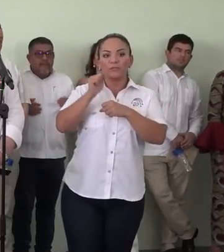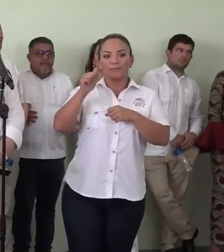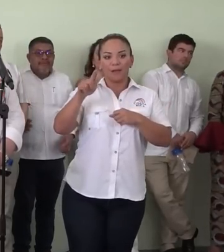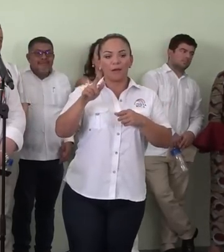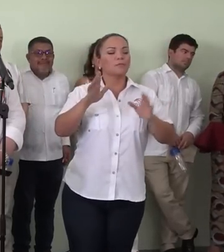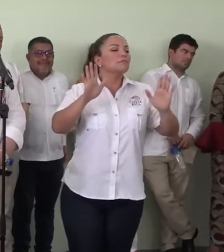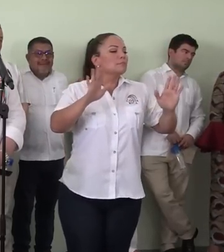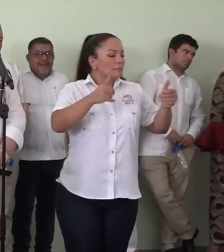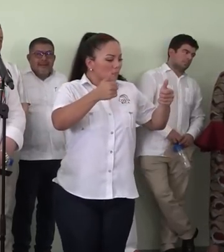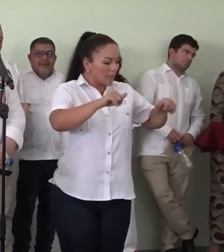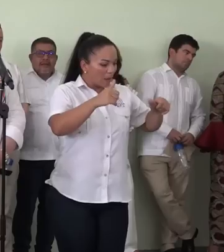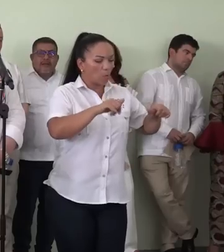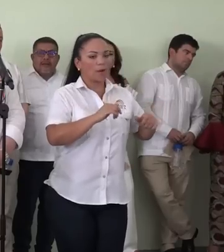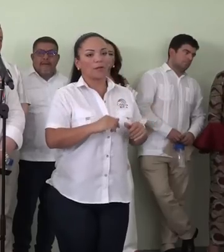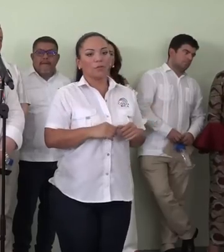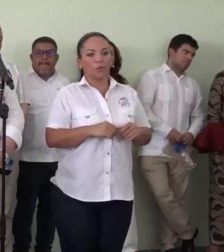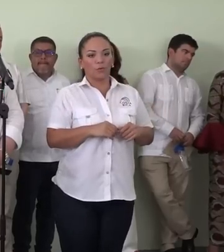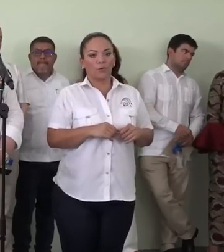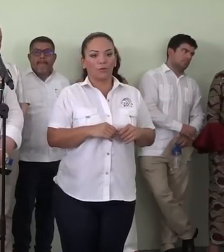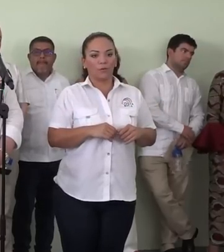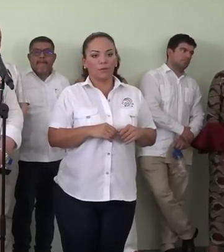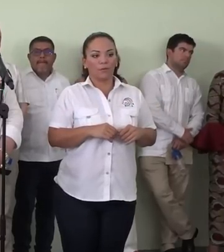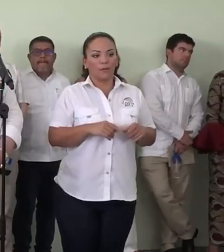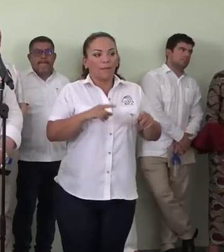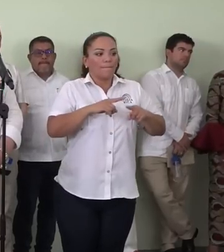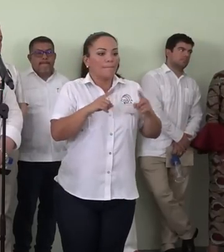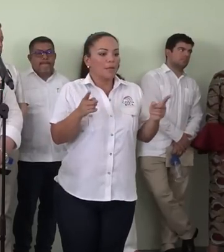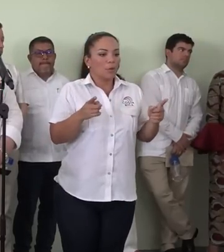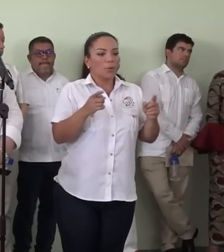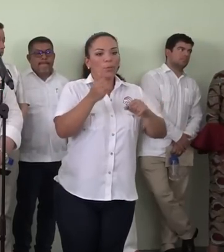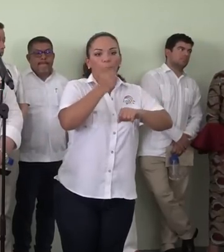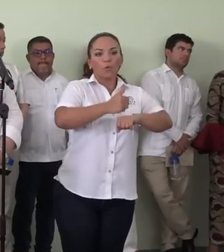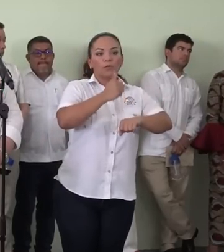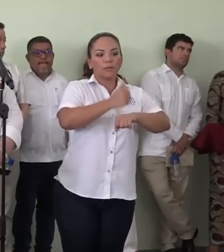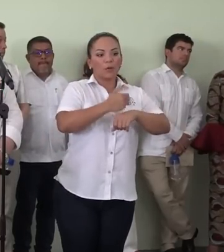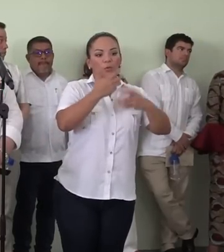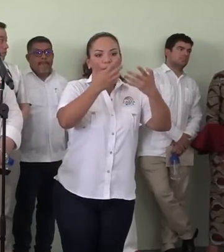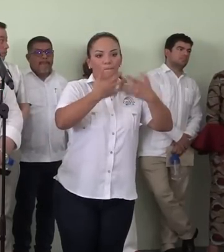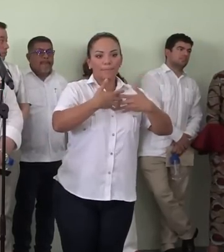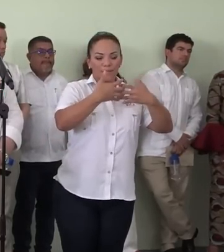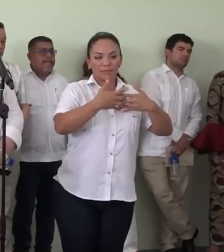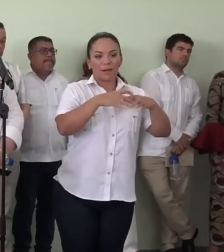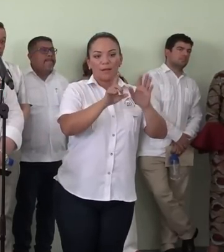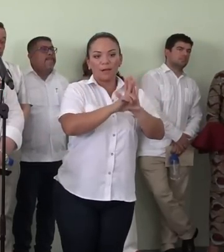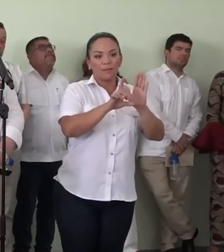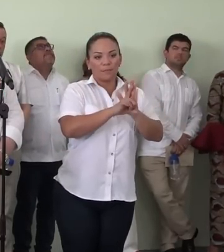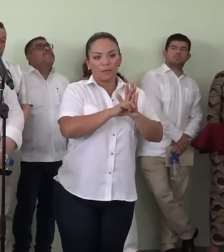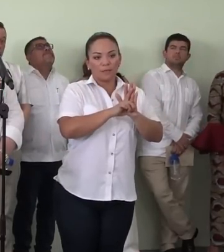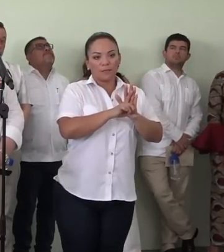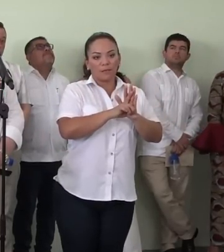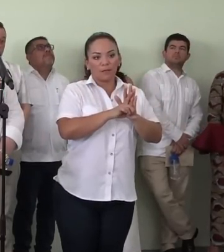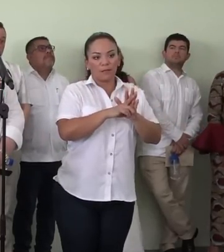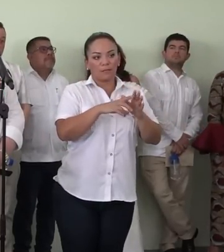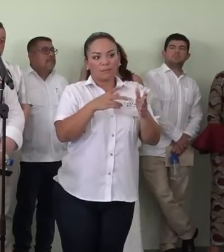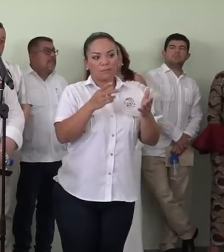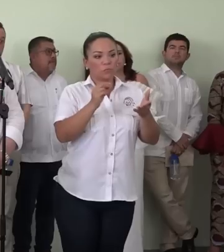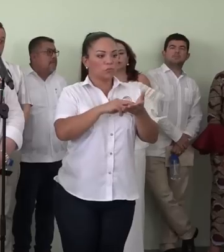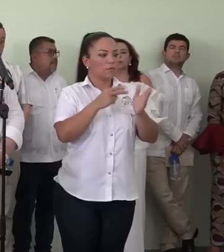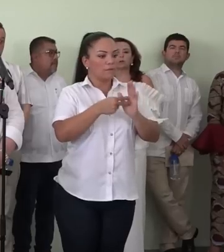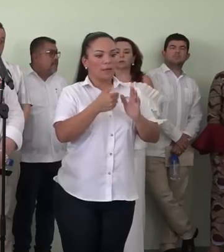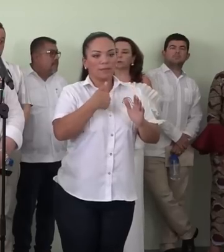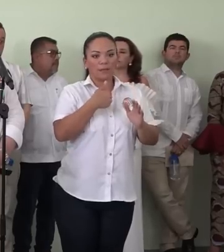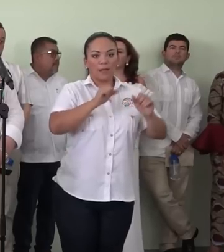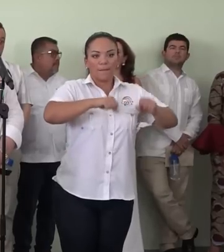No, de acuerdo, pero es que el que usted pueda montar una empresa legalmente no significa que tiene la capacidad financiera y operativa